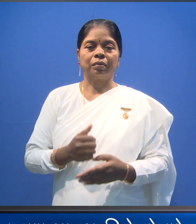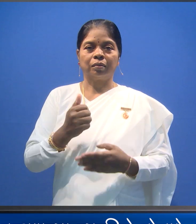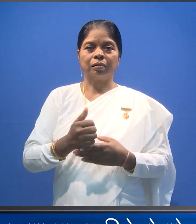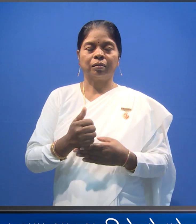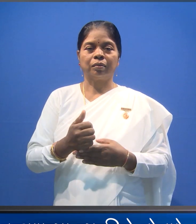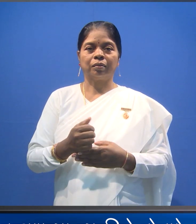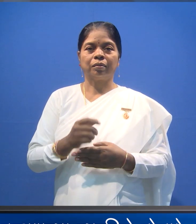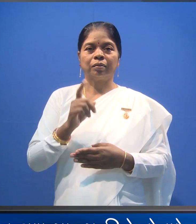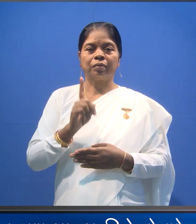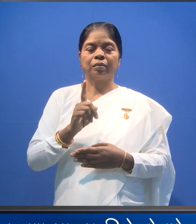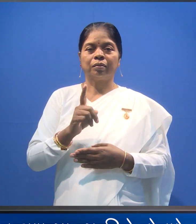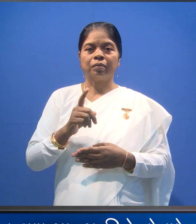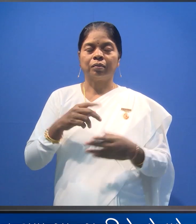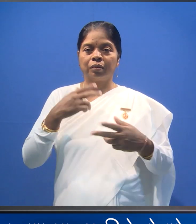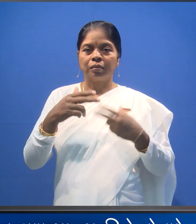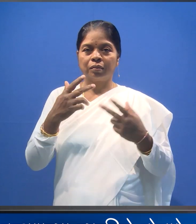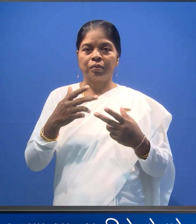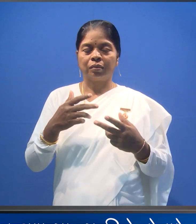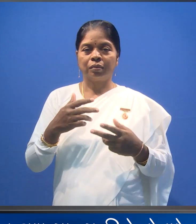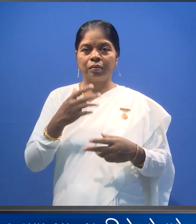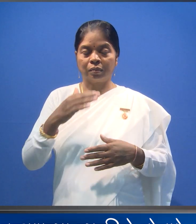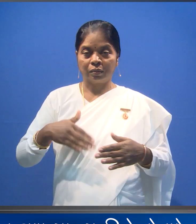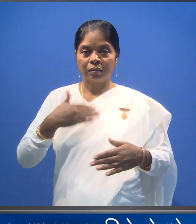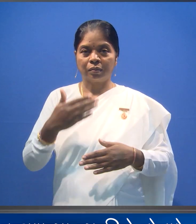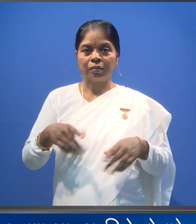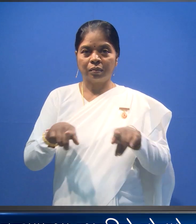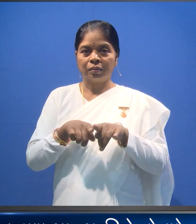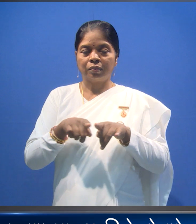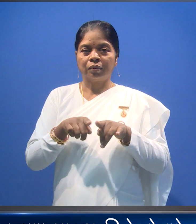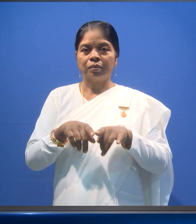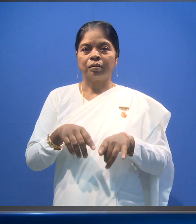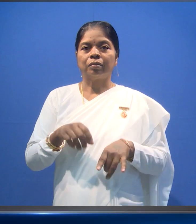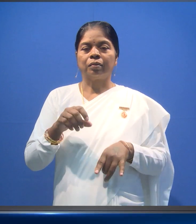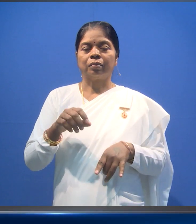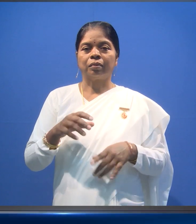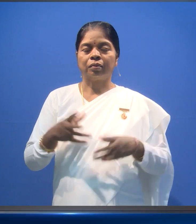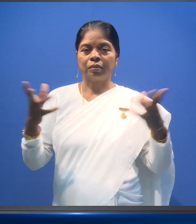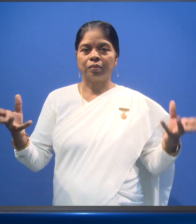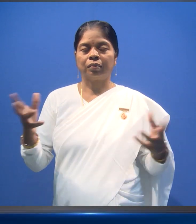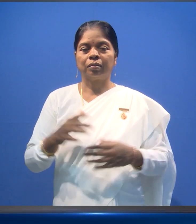नेतृत्व करणाऱ्या व्यक्तीचे बोलणे आणि आचरण एकसारखेच असते. प्रसंग: